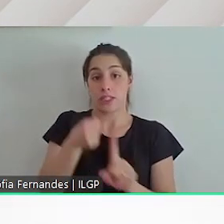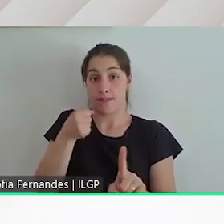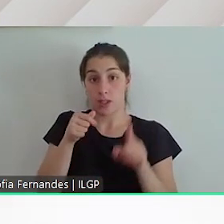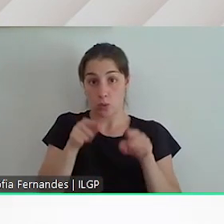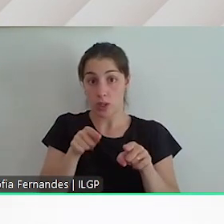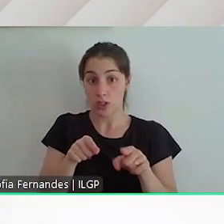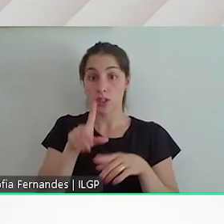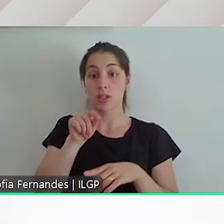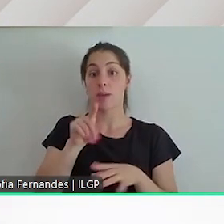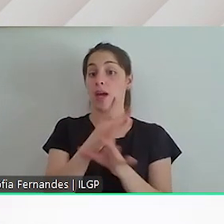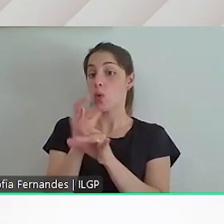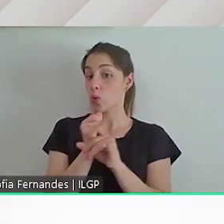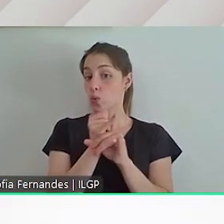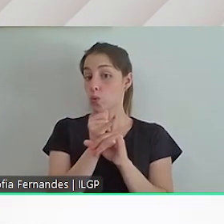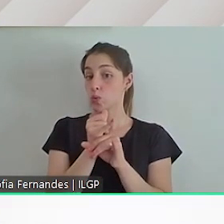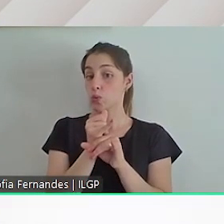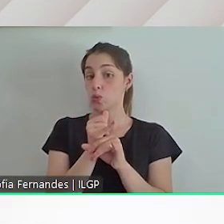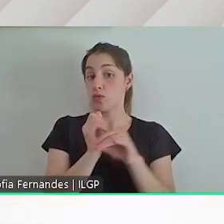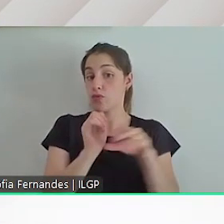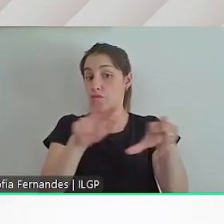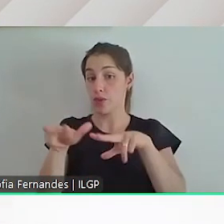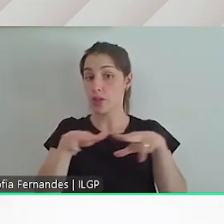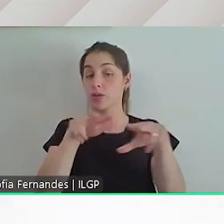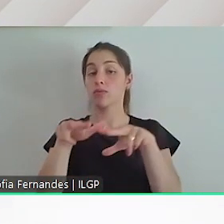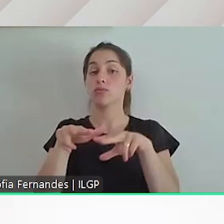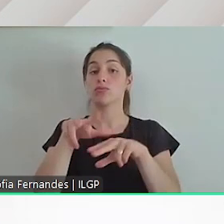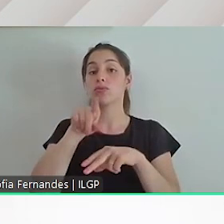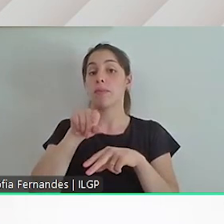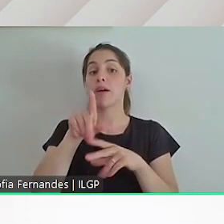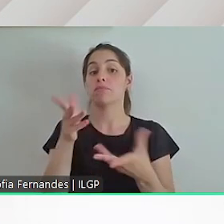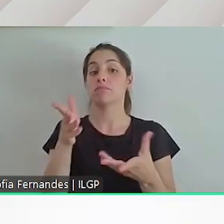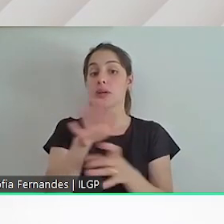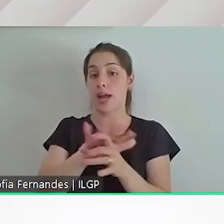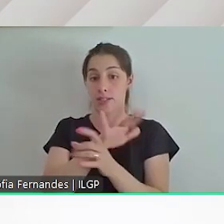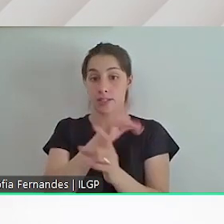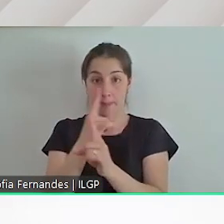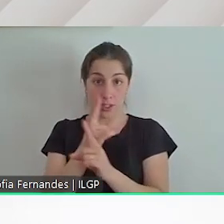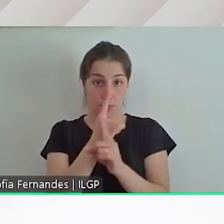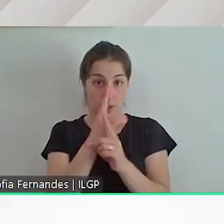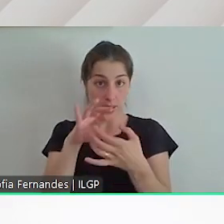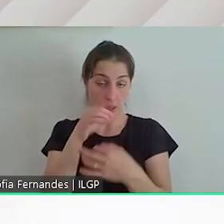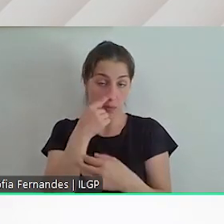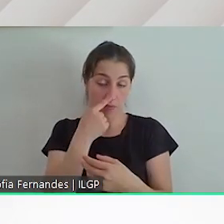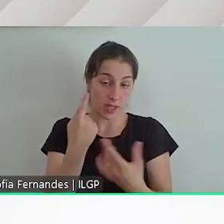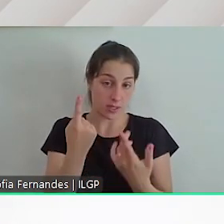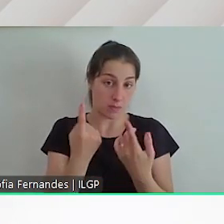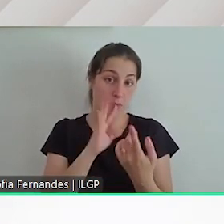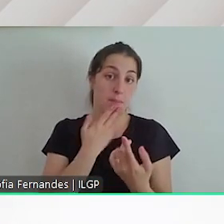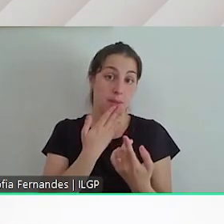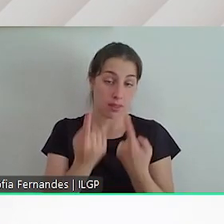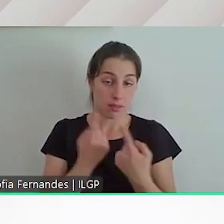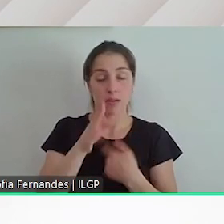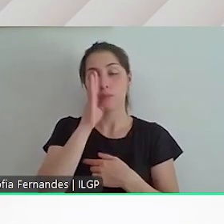de outros conteúdos que vão ao encontro das áreas preferenciais. E, de facto, se fizerem uma